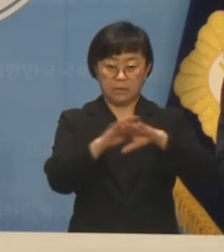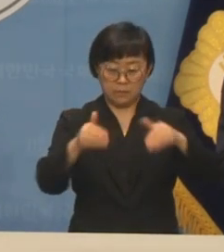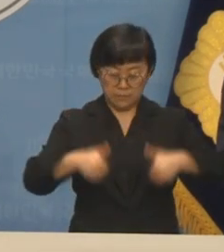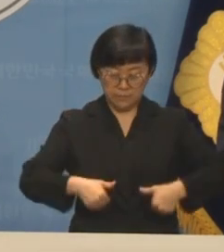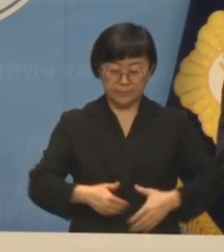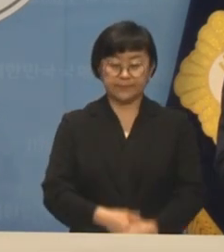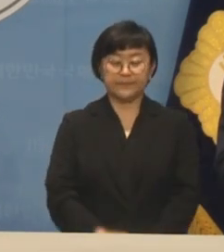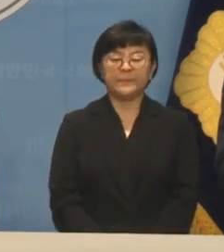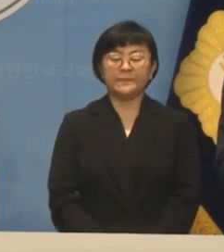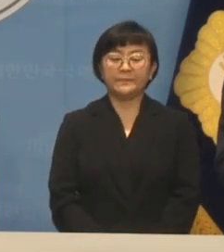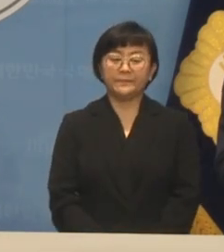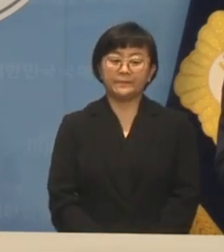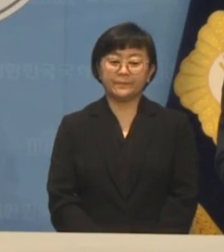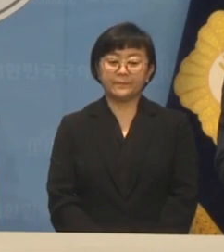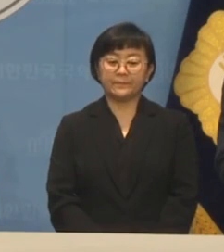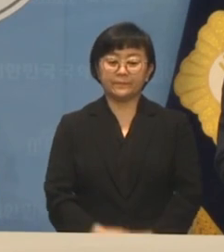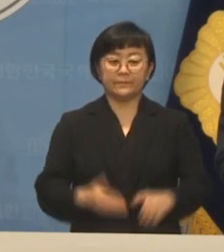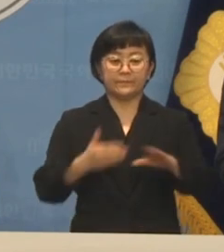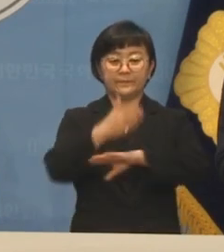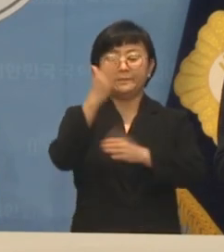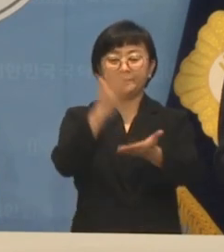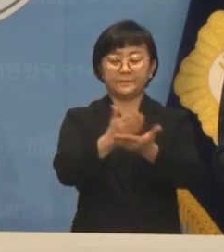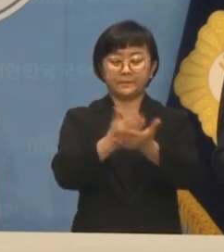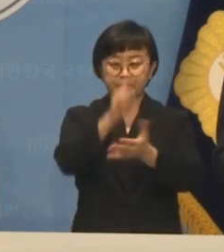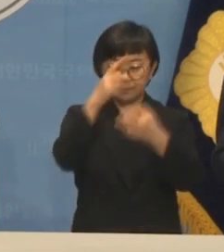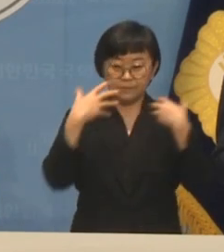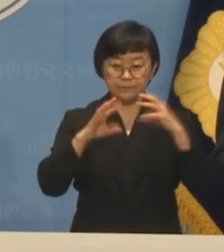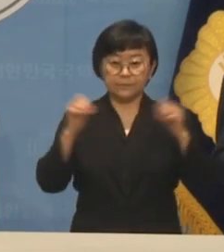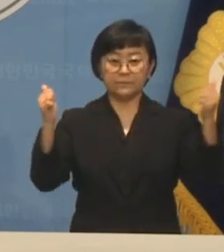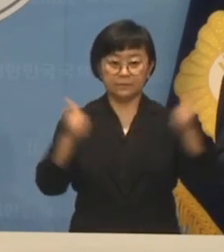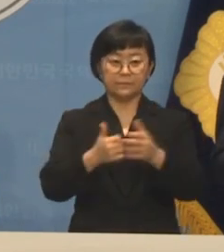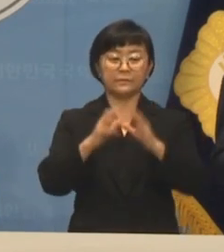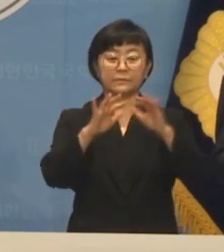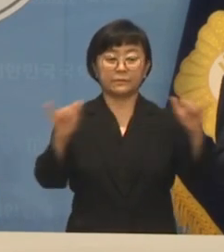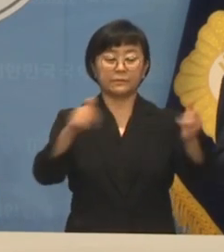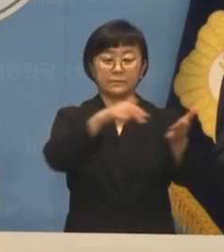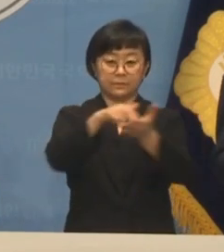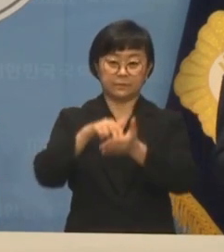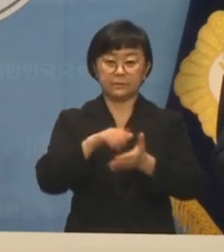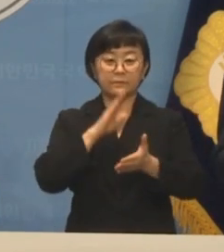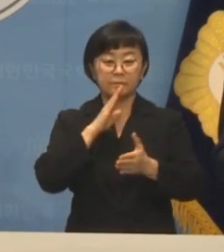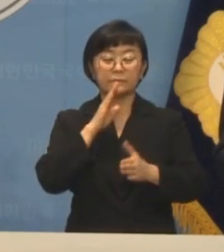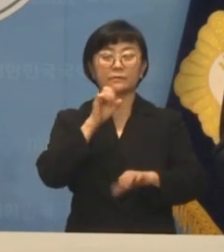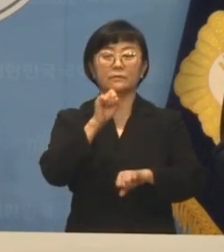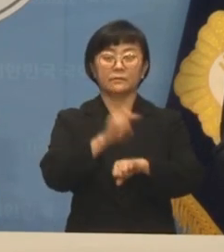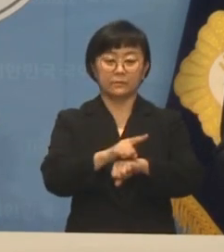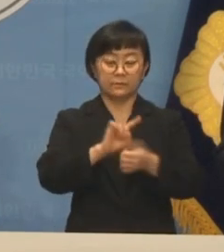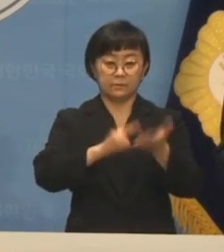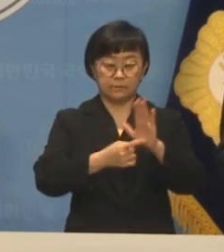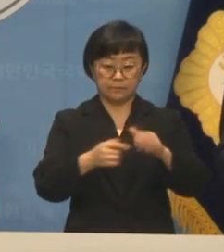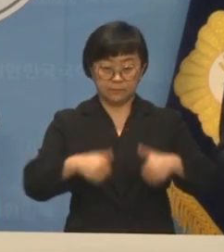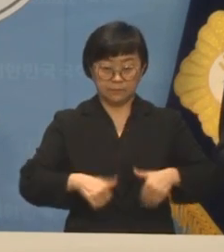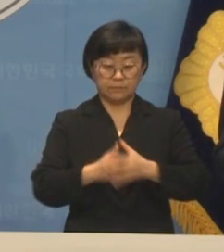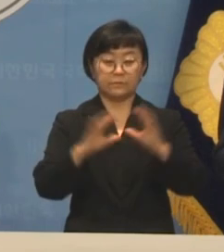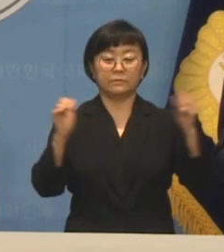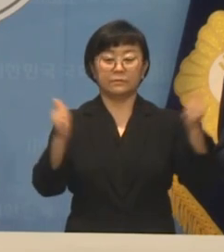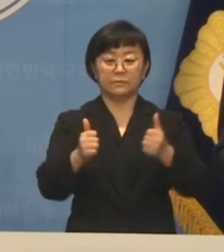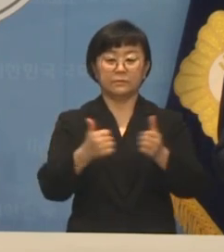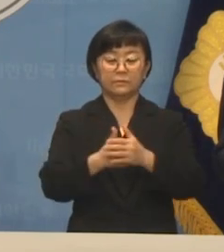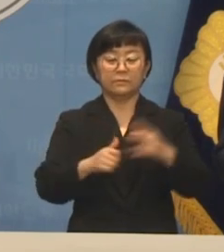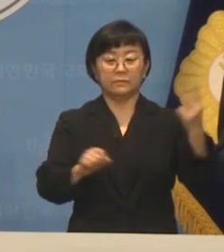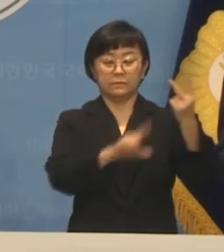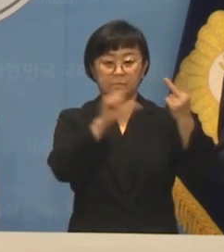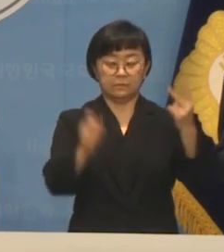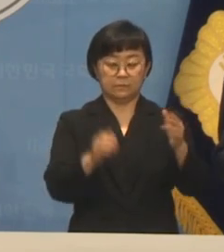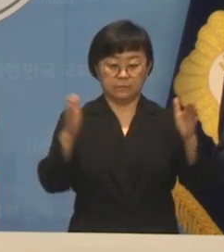것입니다. 더 늦기 전에 정부와 국회는 국민들에게 진정성을 보여줘야 합니다. 국회는 2월